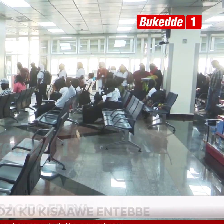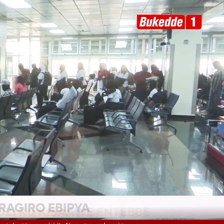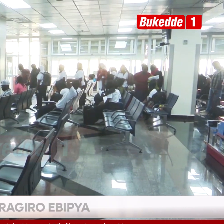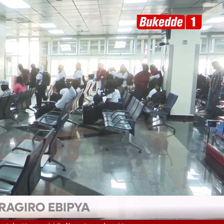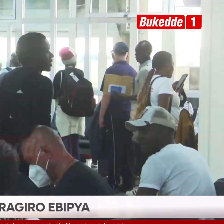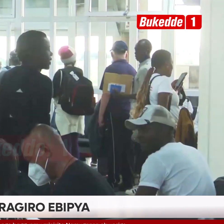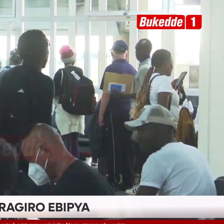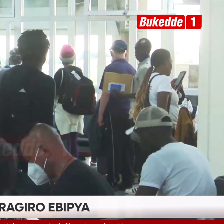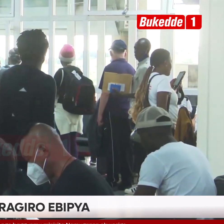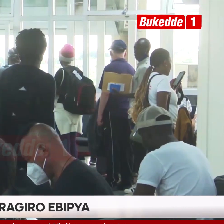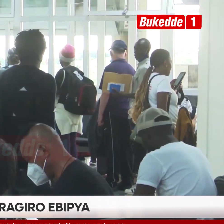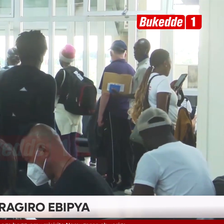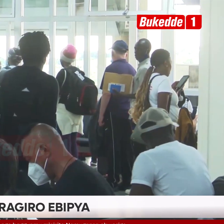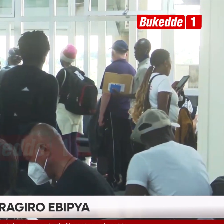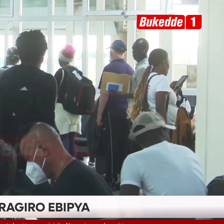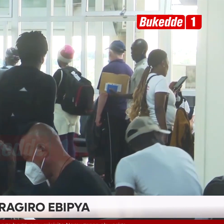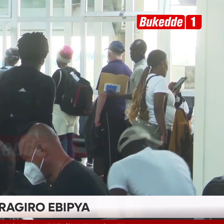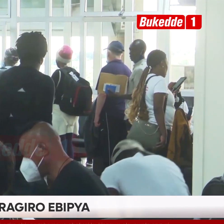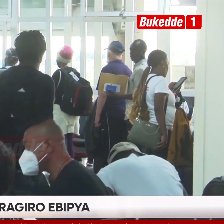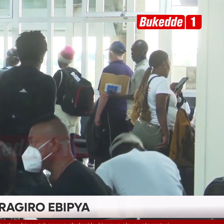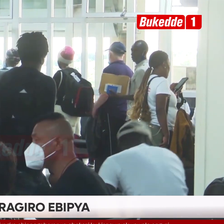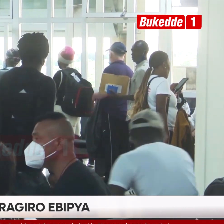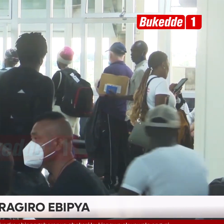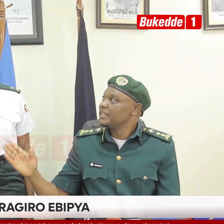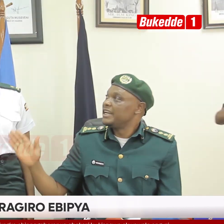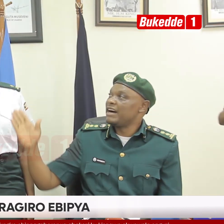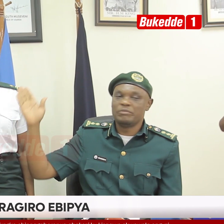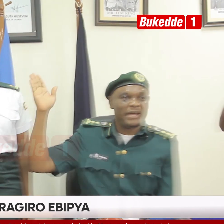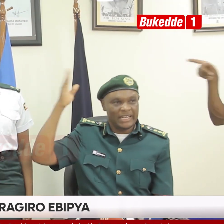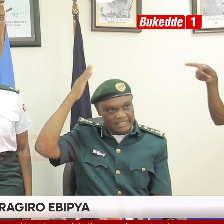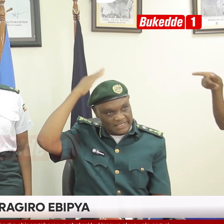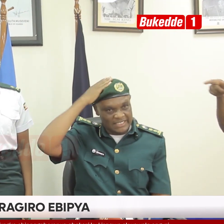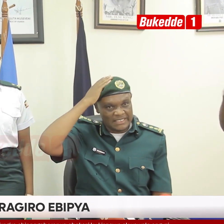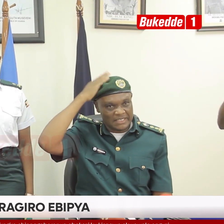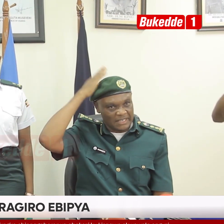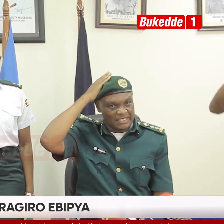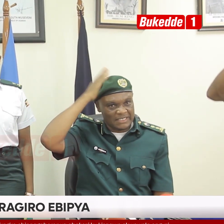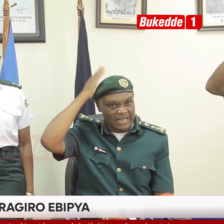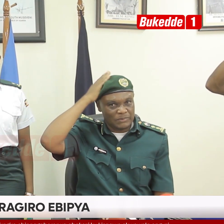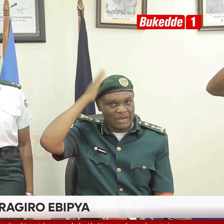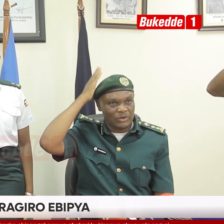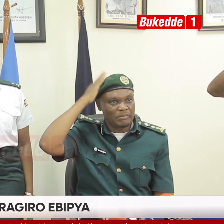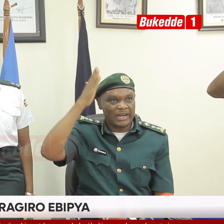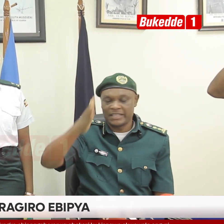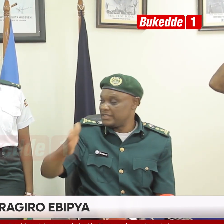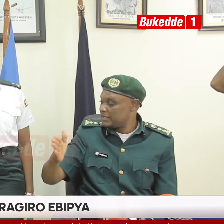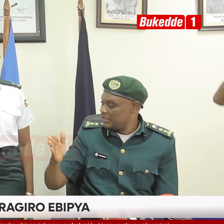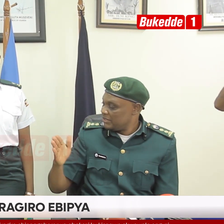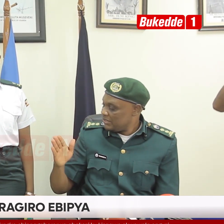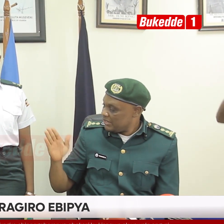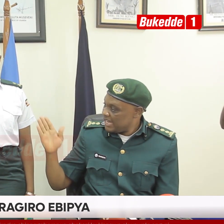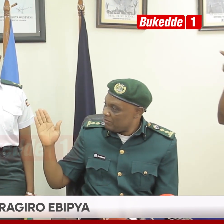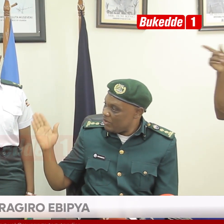n'ebikolwa ebirala ebireetera abantu okusiba okulinnya ennyonyi. Agamba nti abakozi bonna abaminisita ensonga z'omunda balina okuba nga